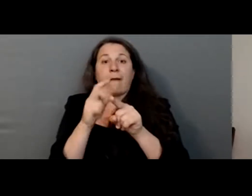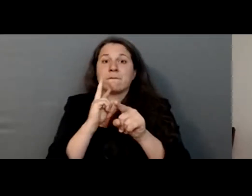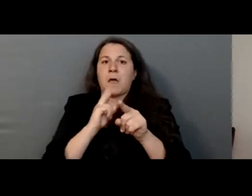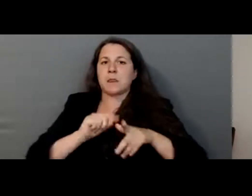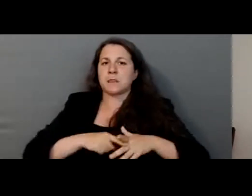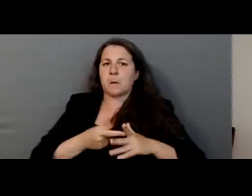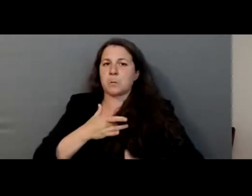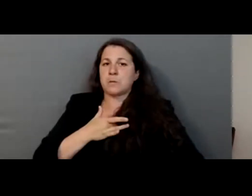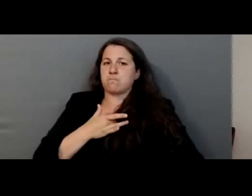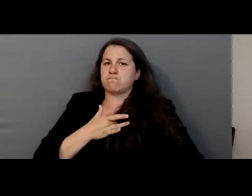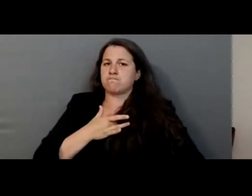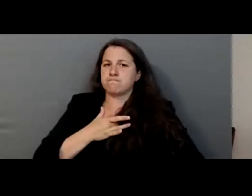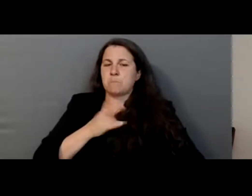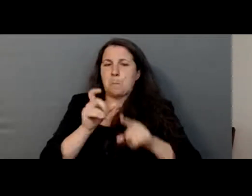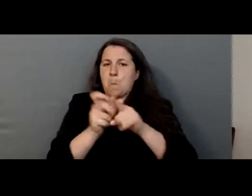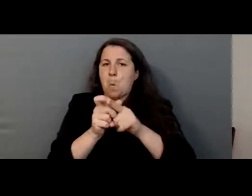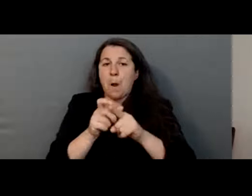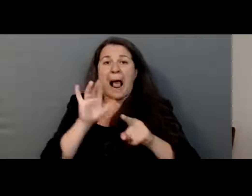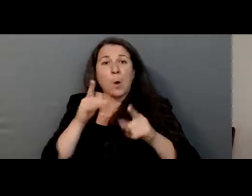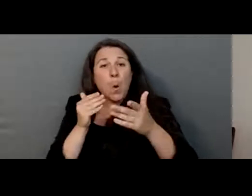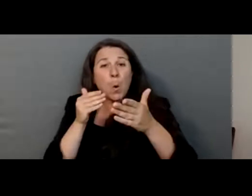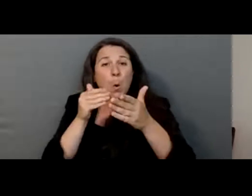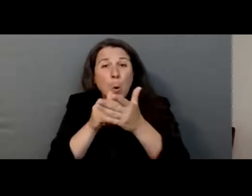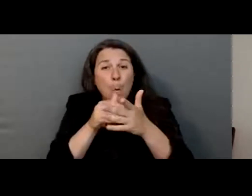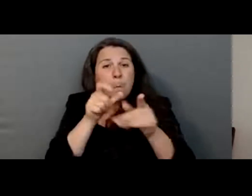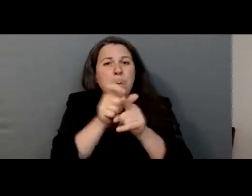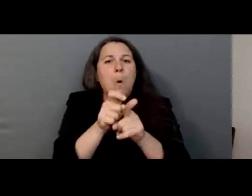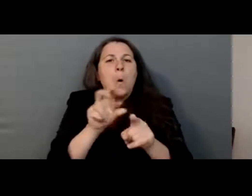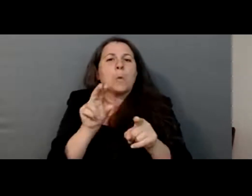parce que j'étais opposé au concept, mais tout simplement parce que j'avais peur que